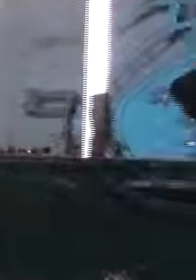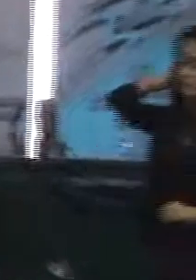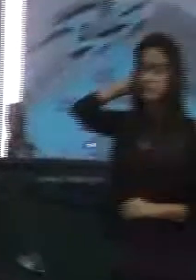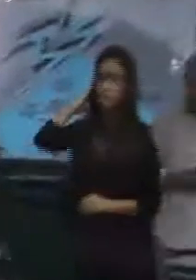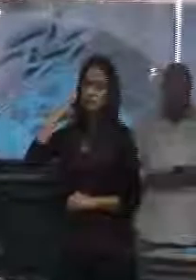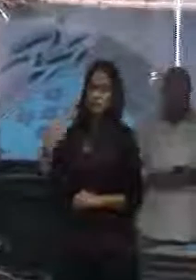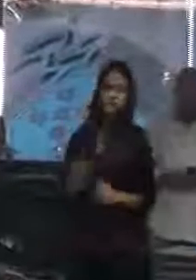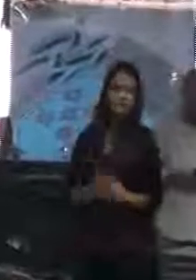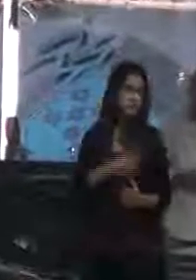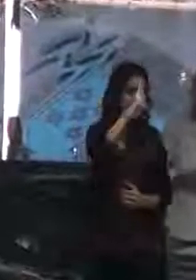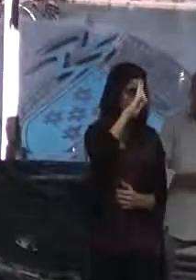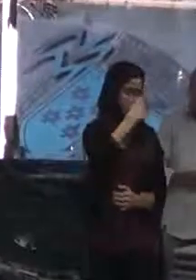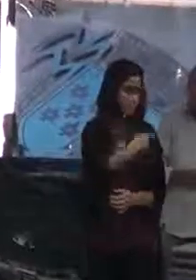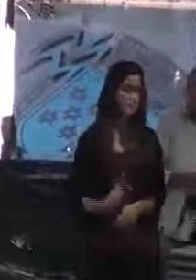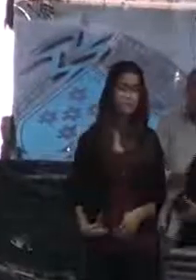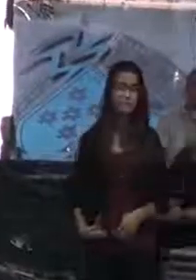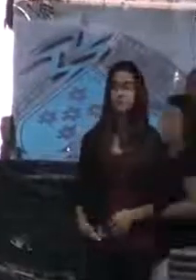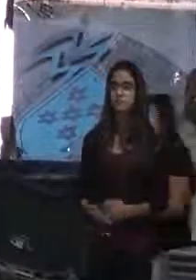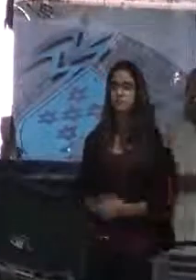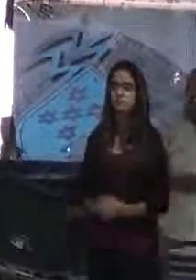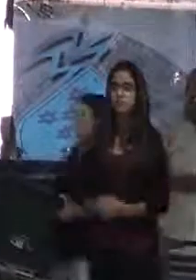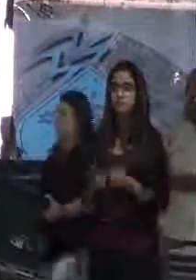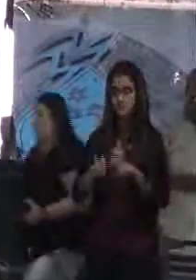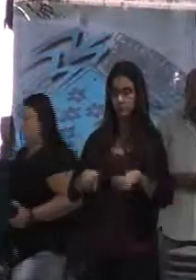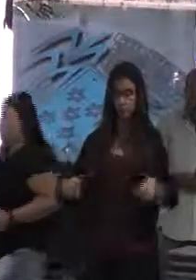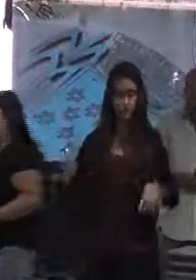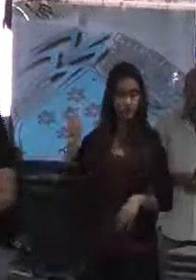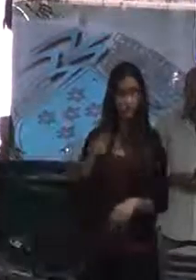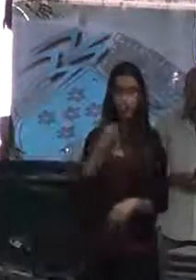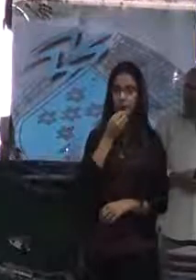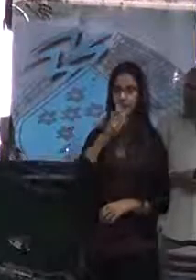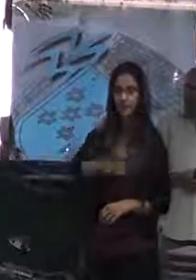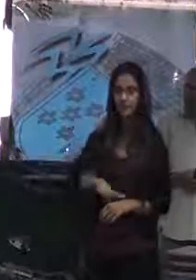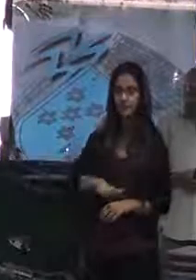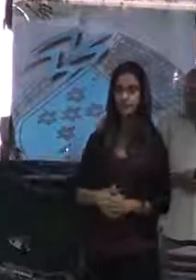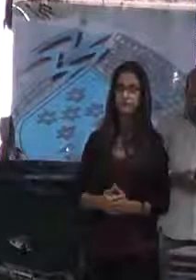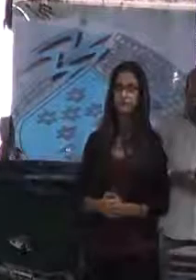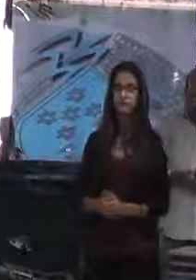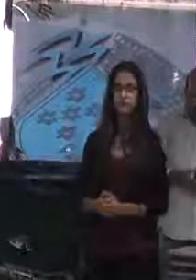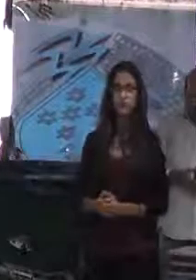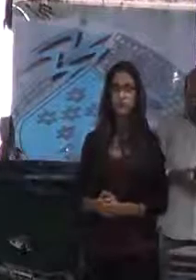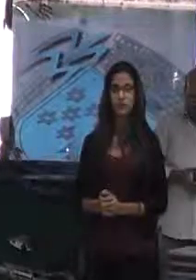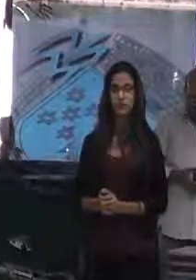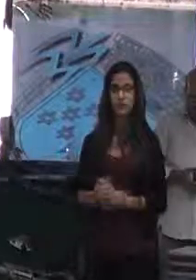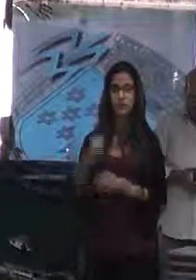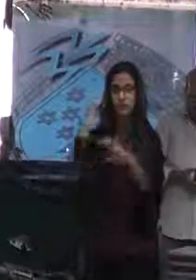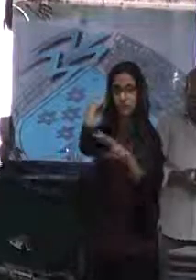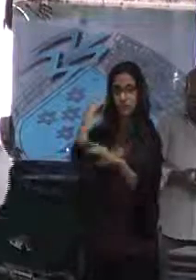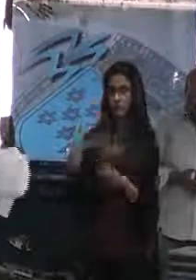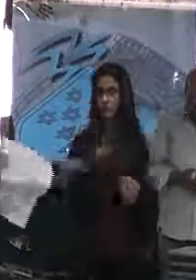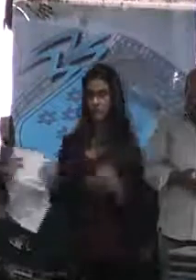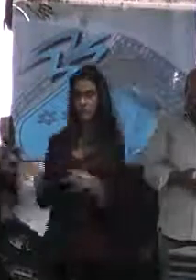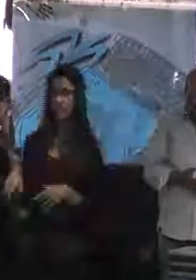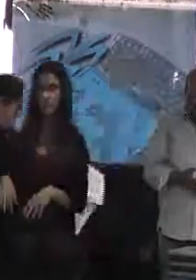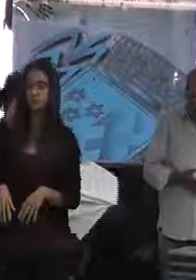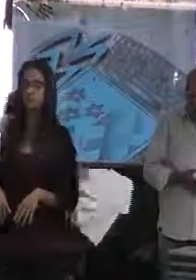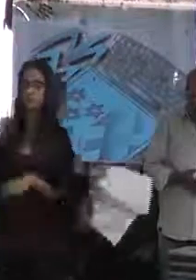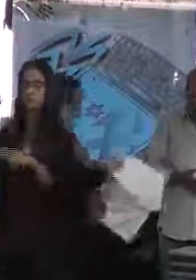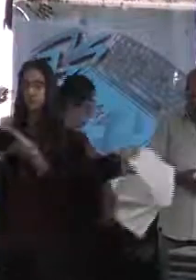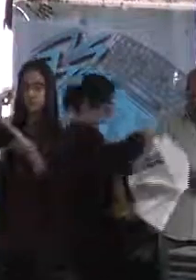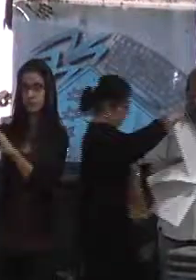Senhor presidente, mesa diretora, boa tarde. Imprensa, parcela da